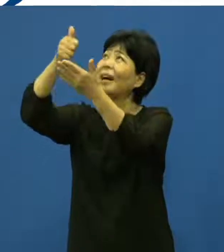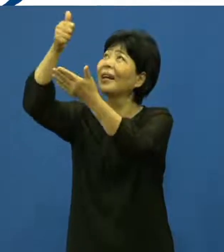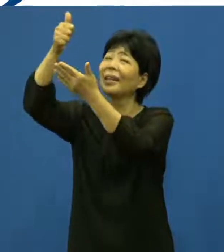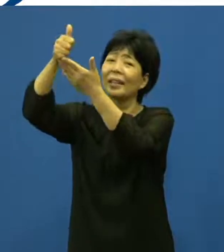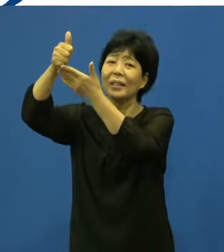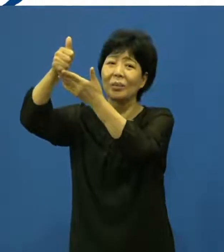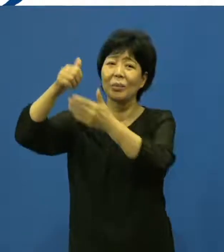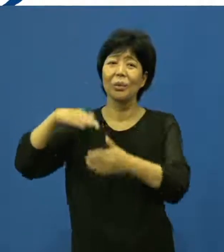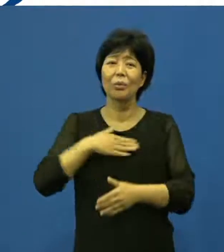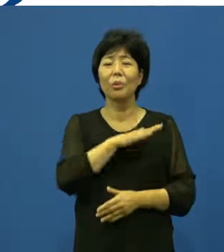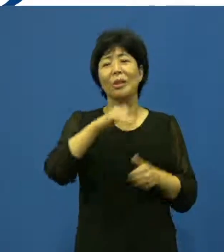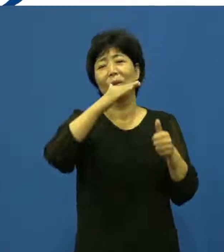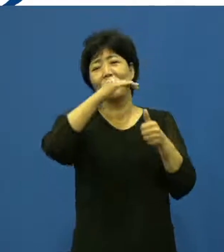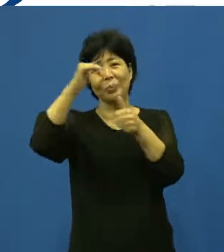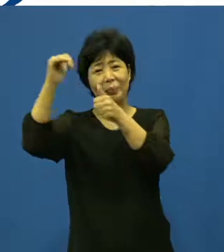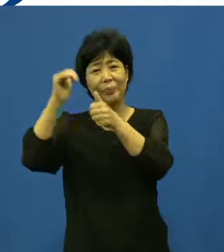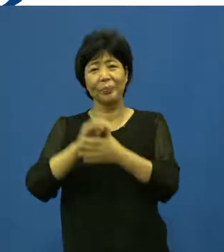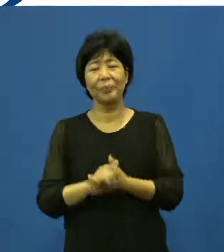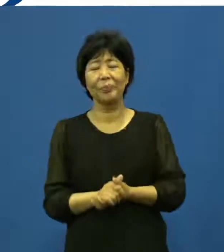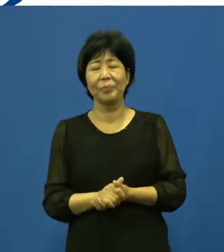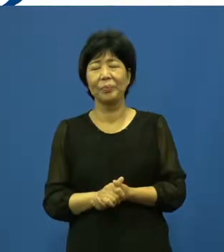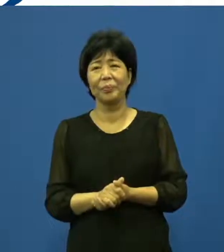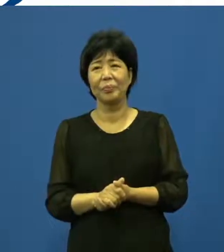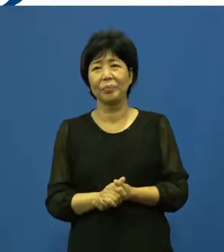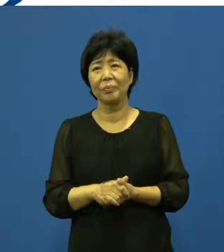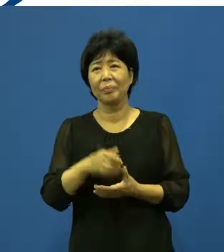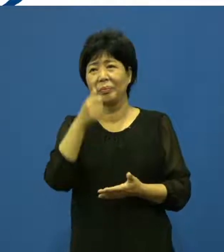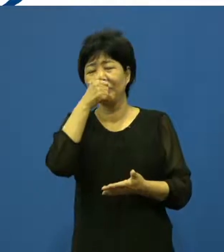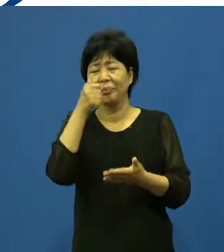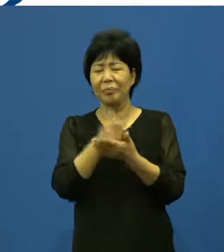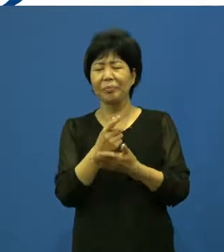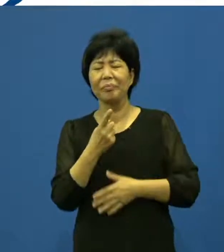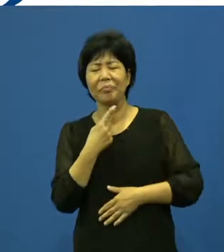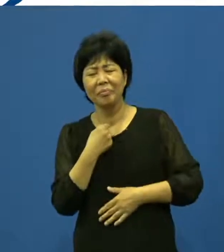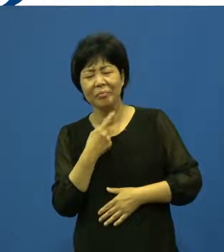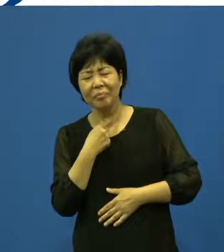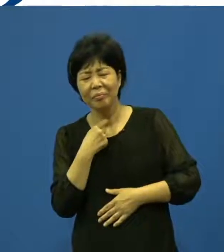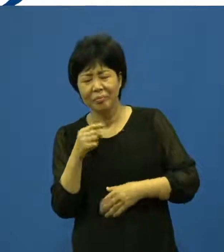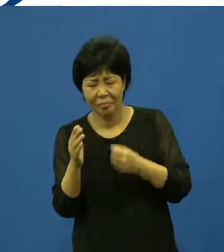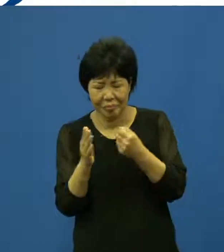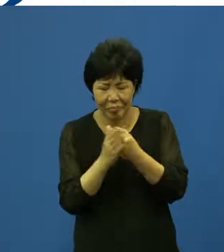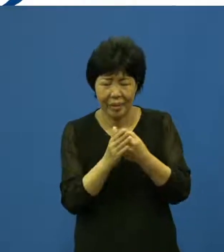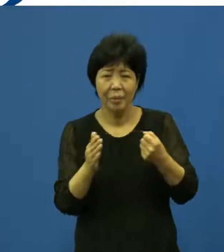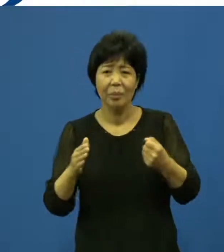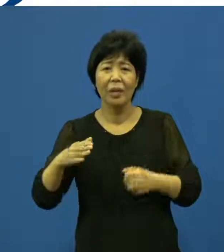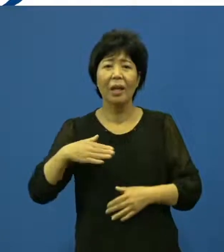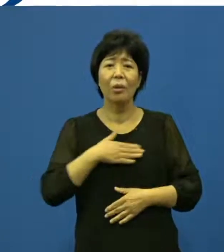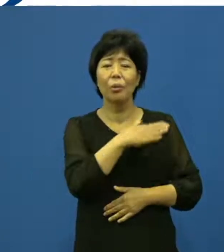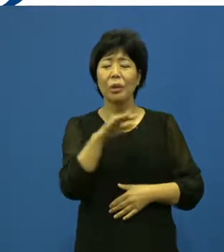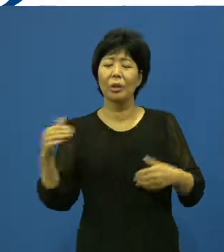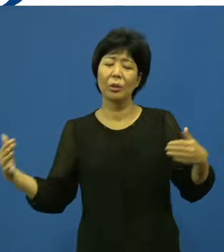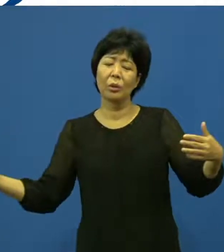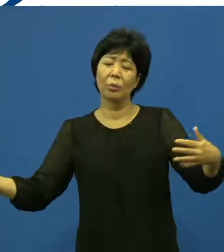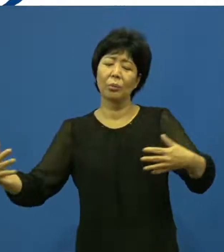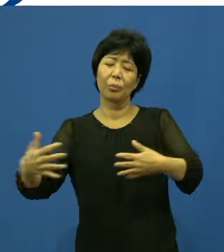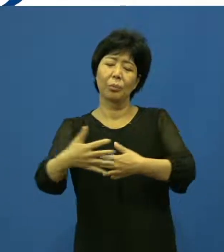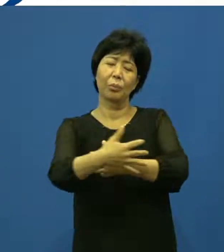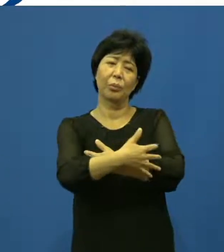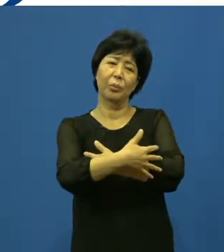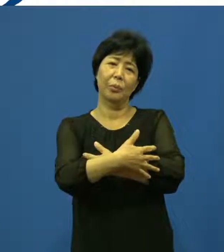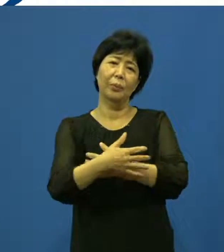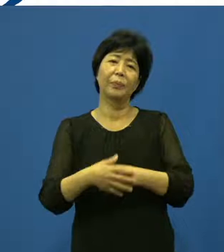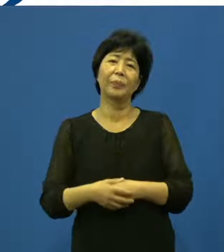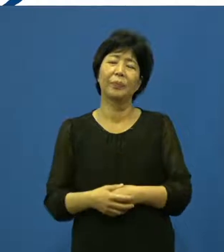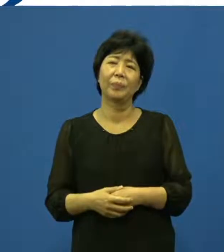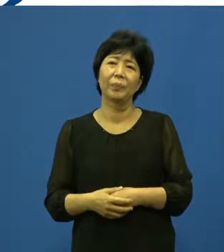연약해서 죄를 짓고 또 지어 끊임없이 우리를 품어주신 겁니다. 한두 번 품어주신 게 아닙니다.